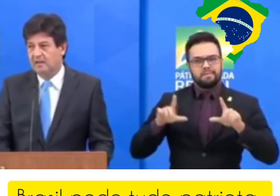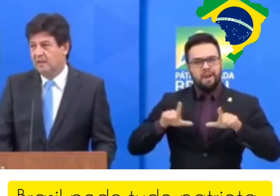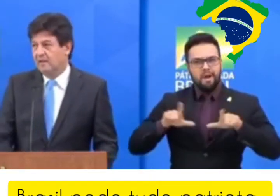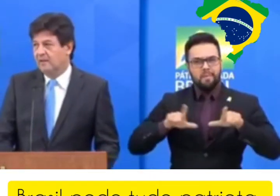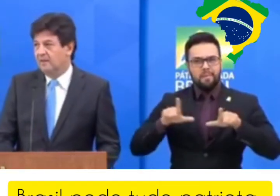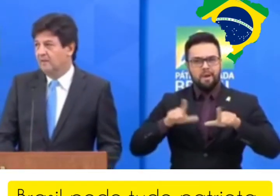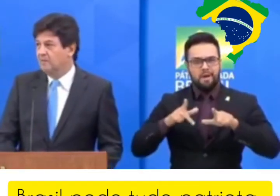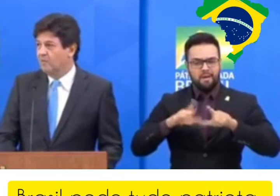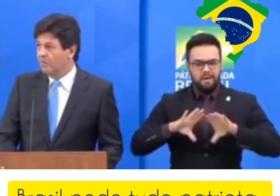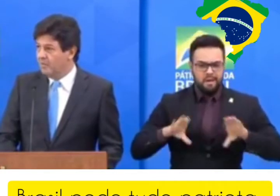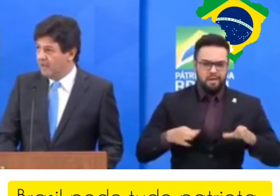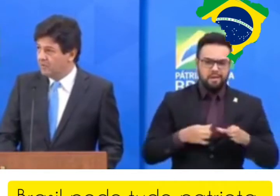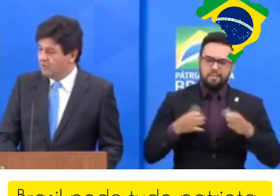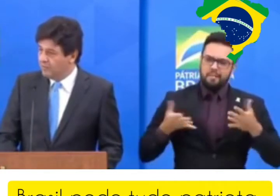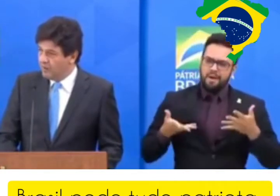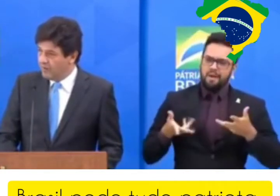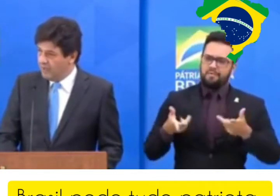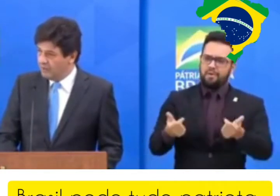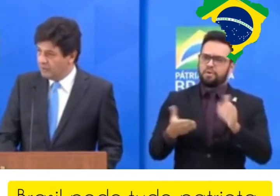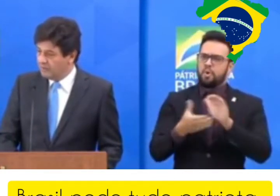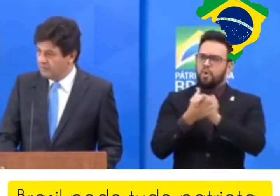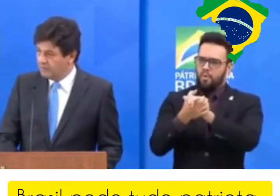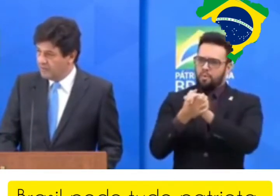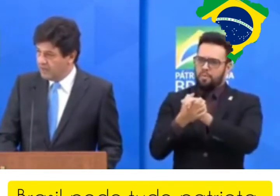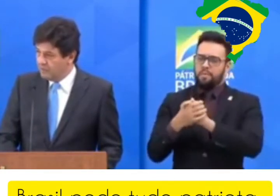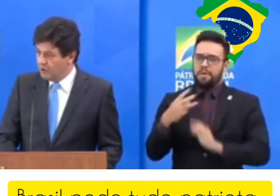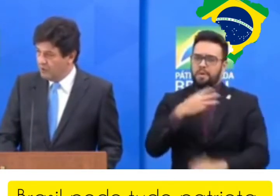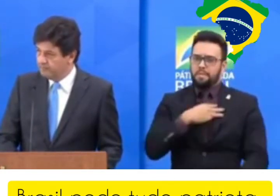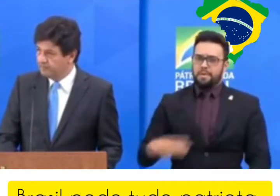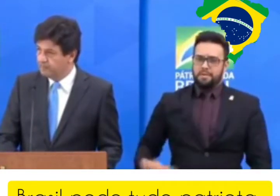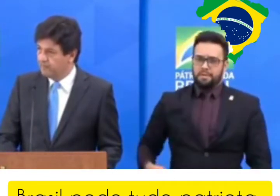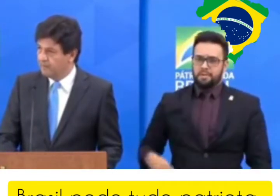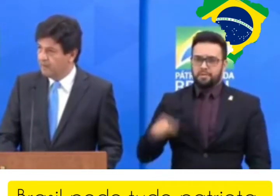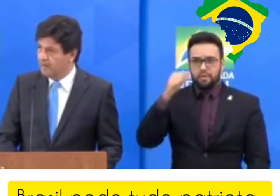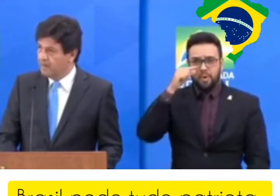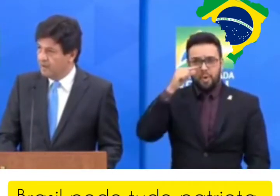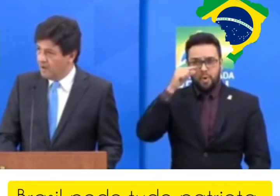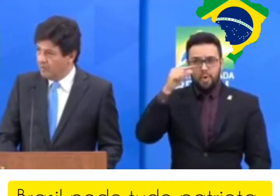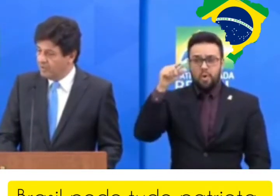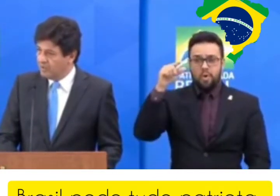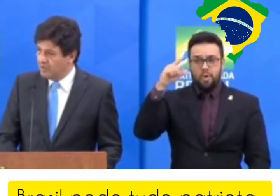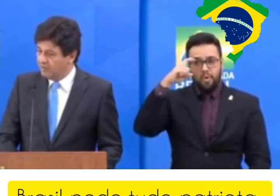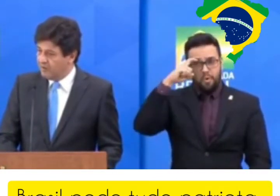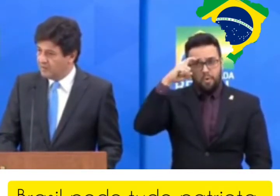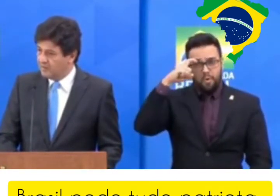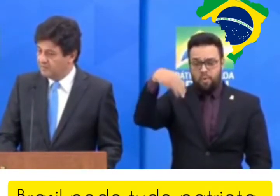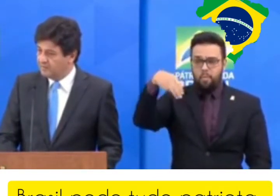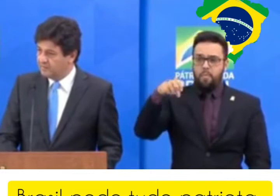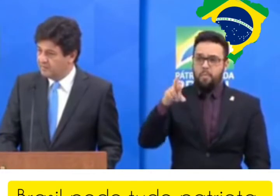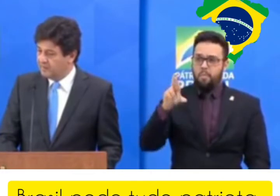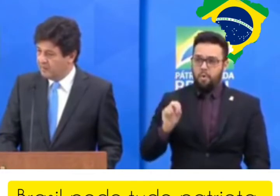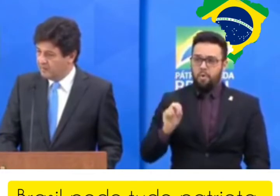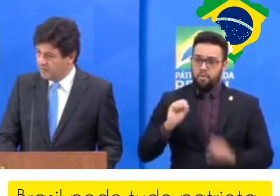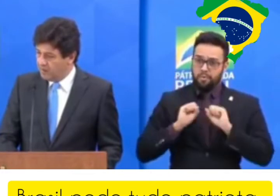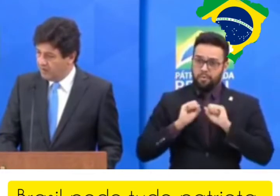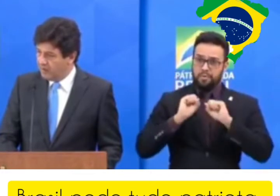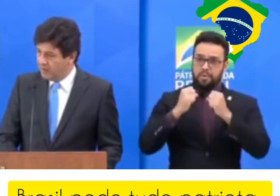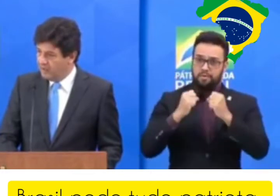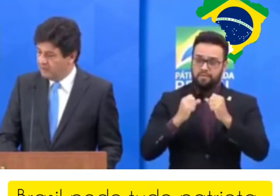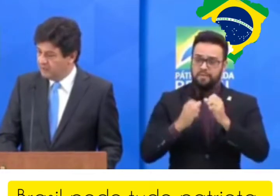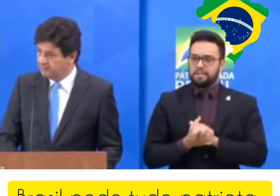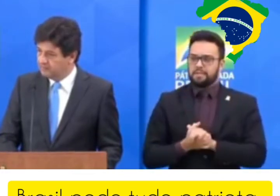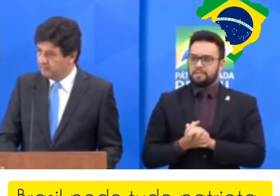maravilhosa. Cumprimento ao ministro Sérgio Moro, ao ministro da Defesa,